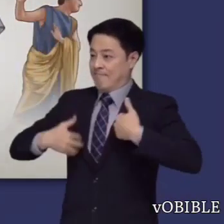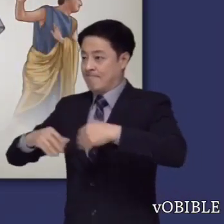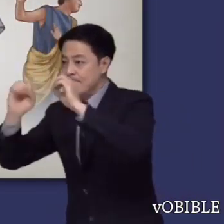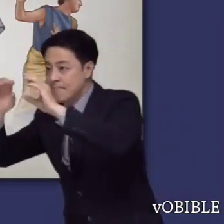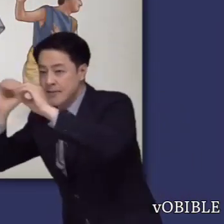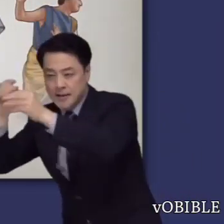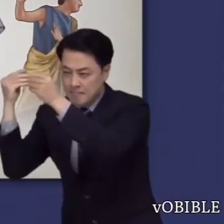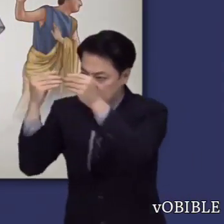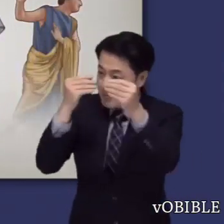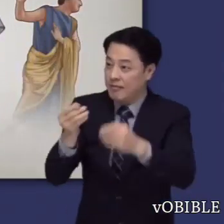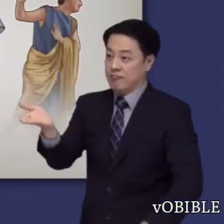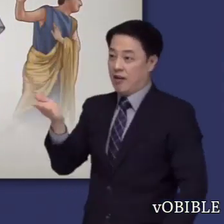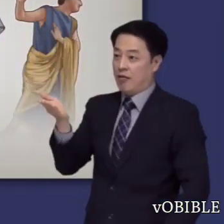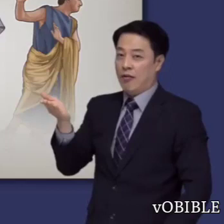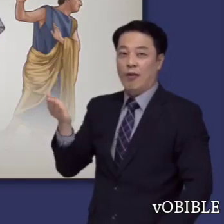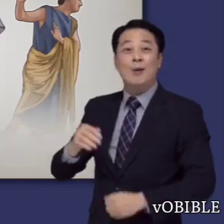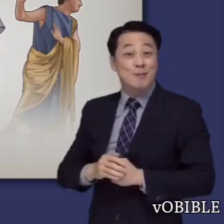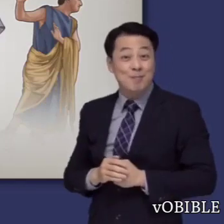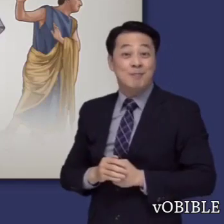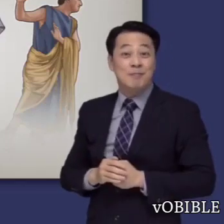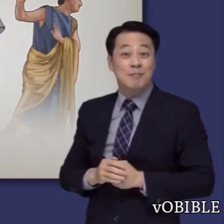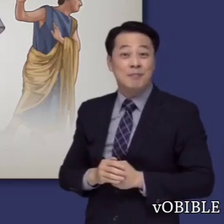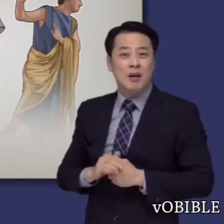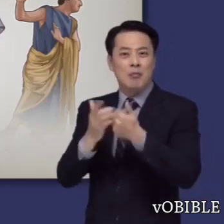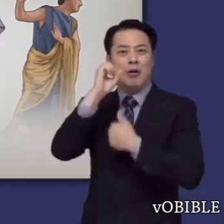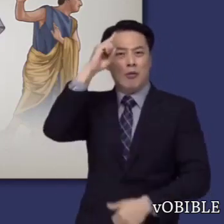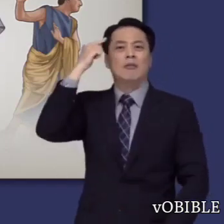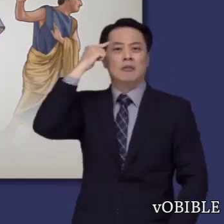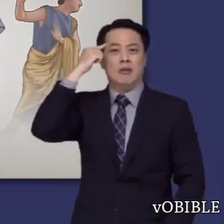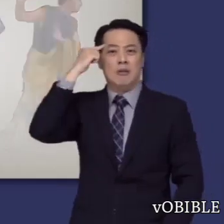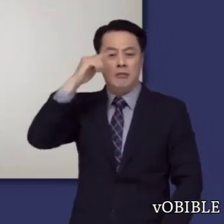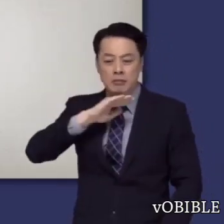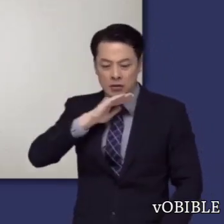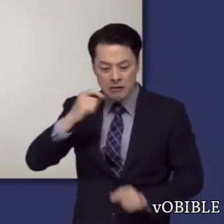时期，人们容不下健全的教导，只想听顺耳的话。